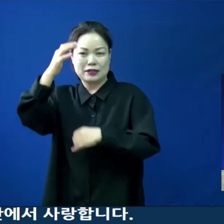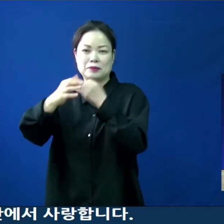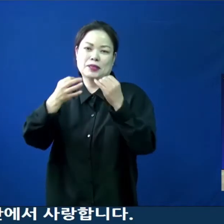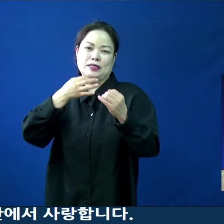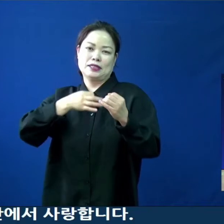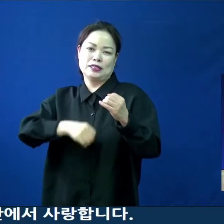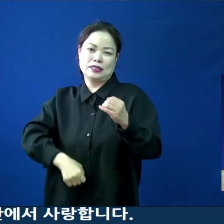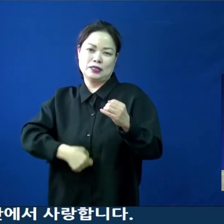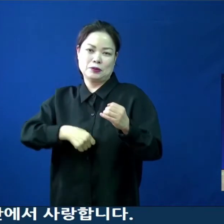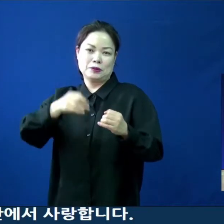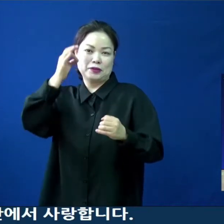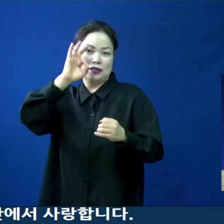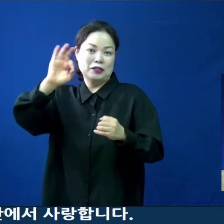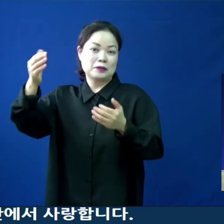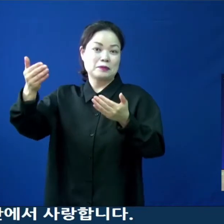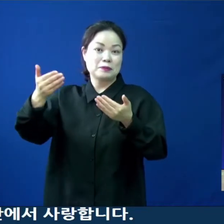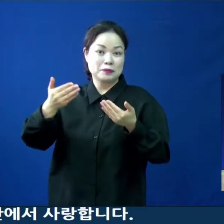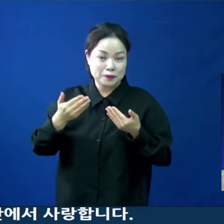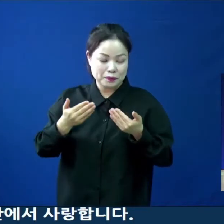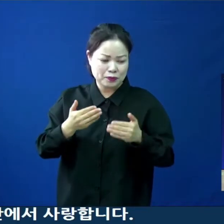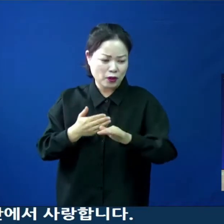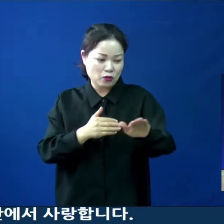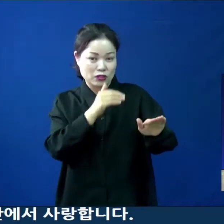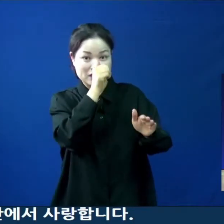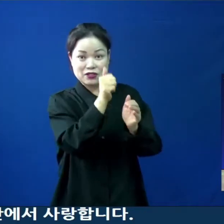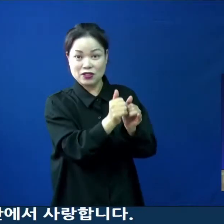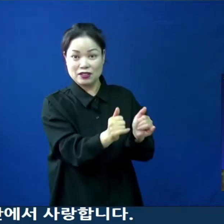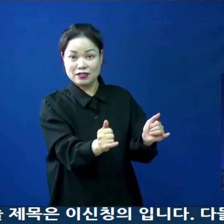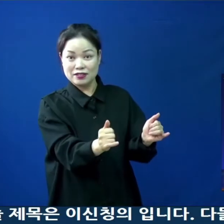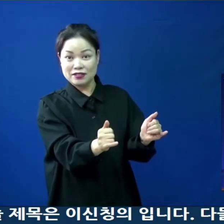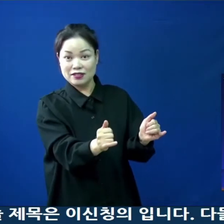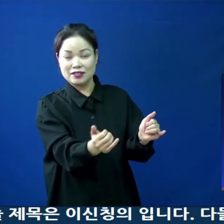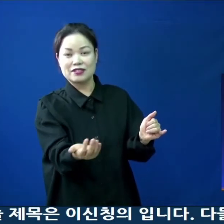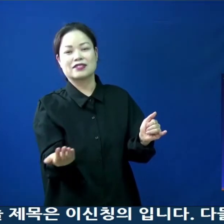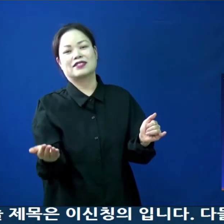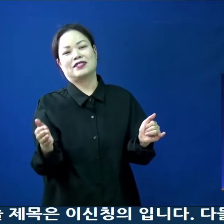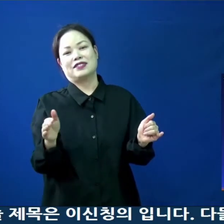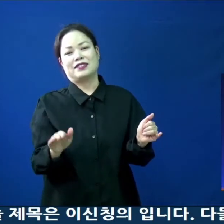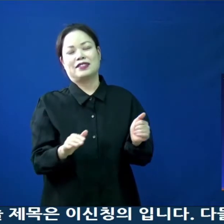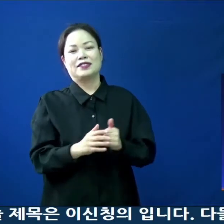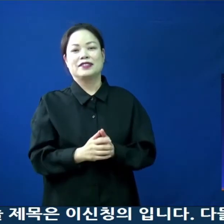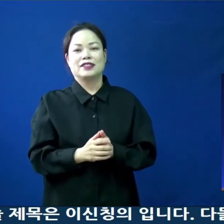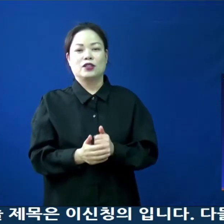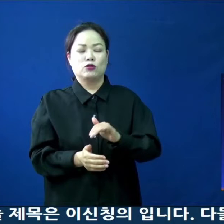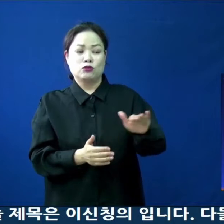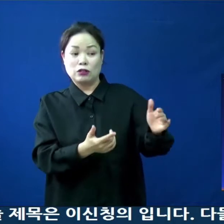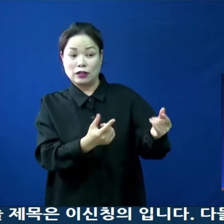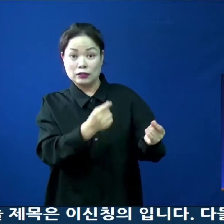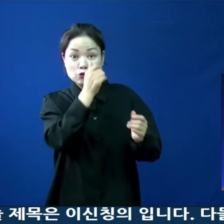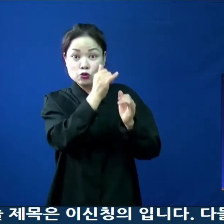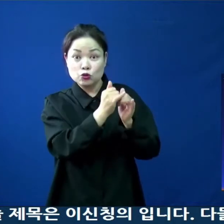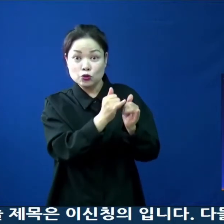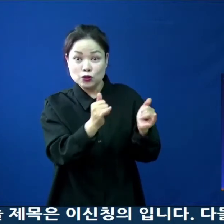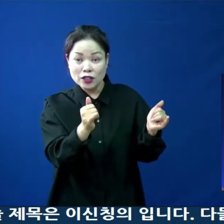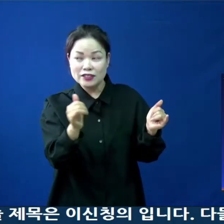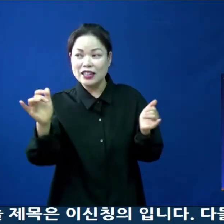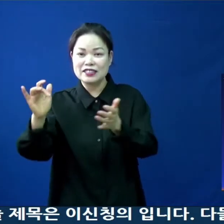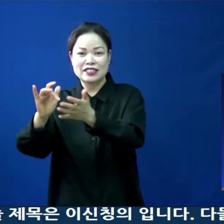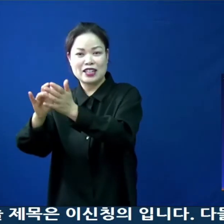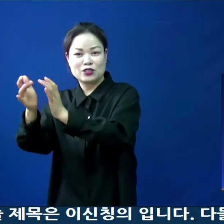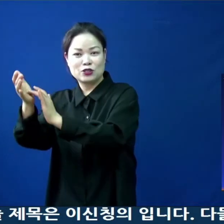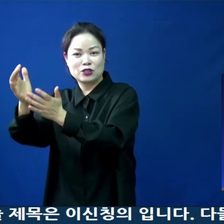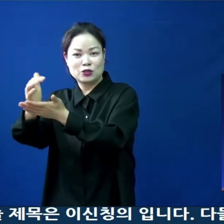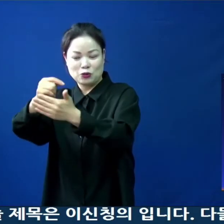그런 내용입니다. 우리가 죄인이잖아요. 그런데 우리 같은 죄인도 예수